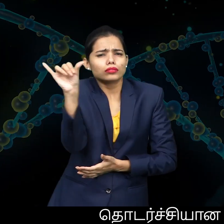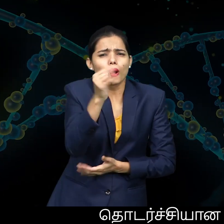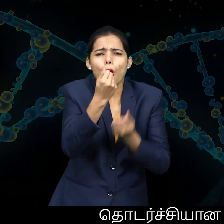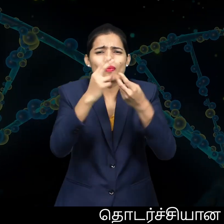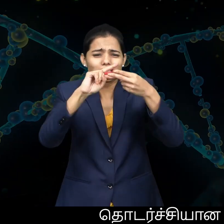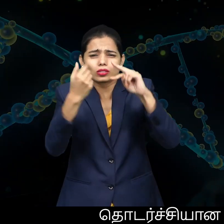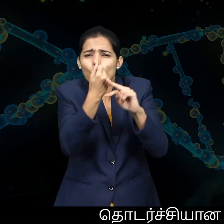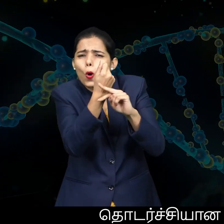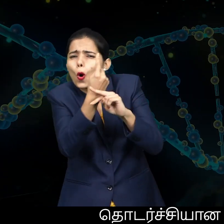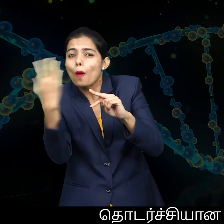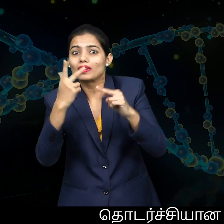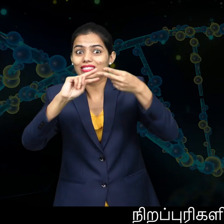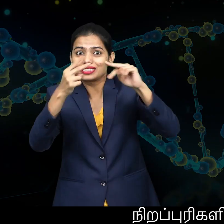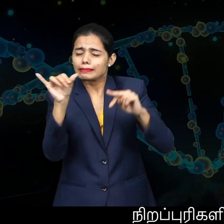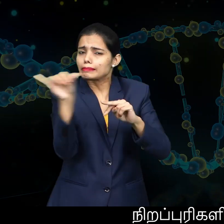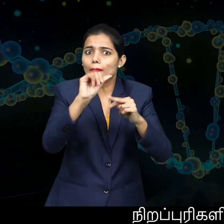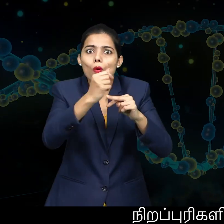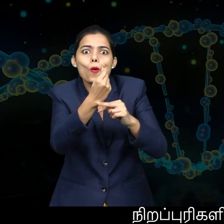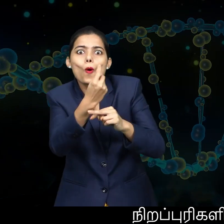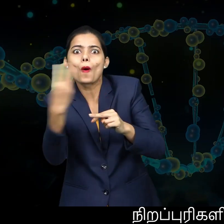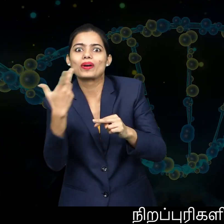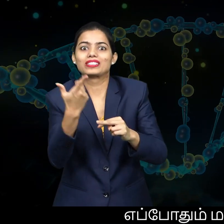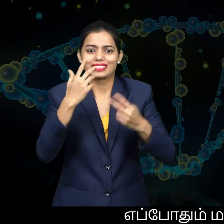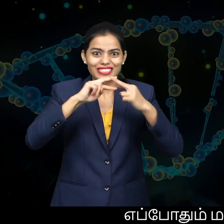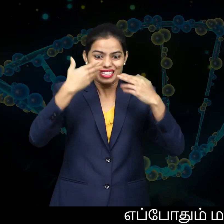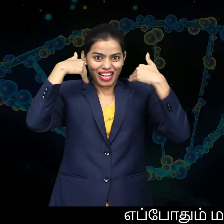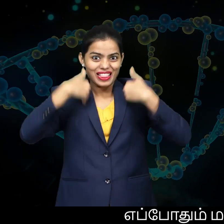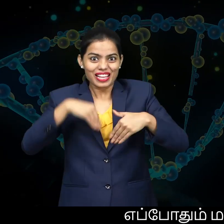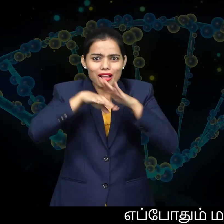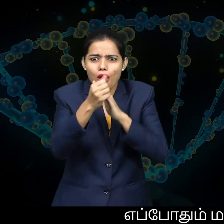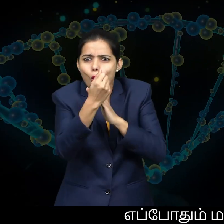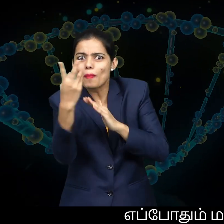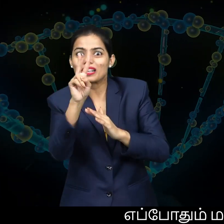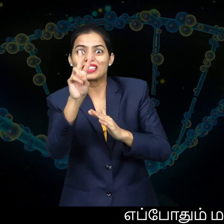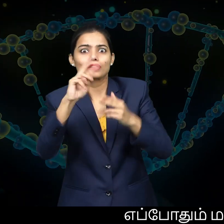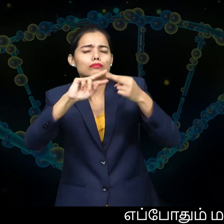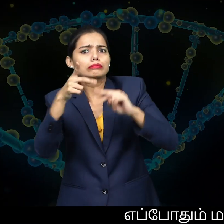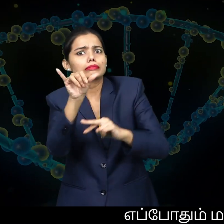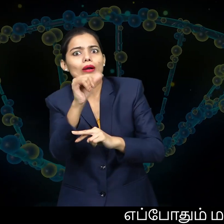தொடர்ச்சியான உயிரணு பிரிவுகளில் நிறப்புரிகளின் எண்ணிக்கை எப்போதும் மாறாமல் இருக்கும்.